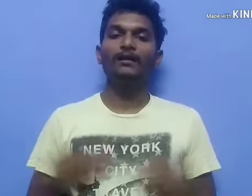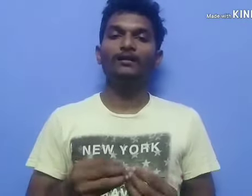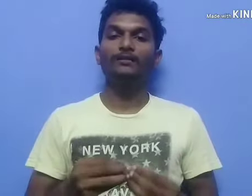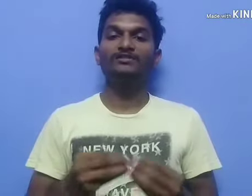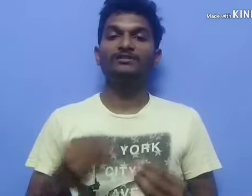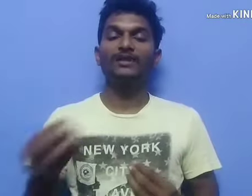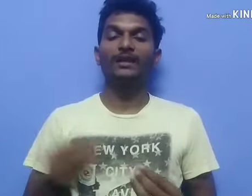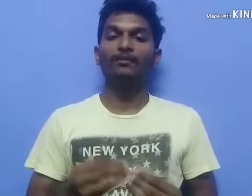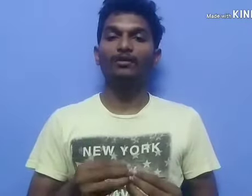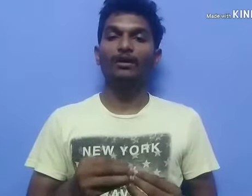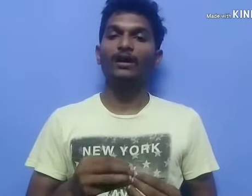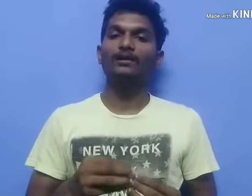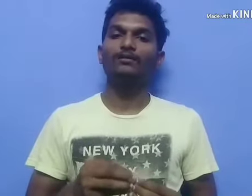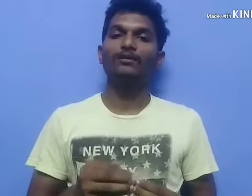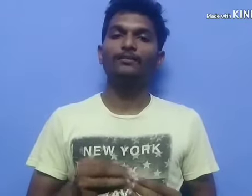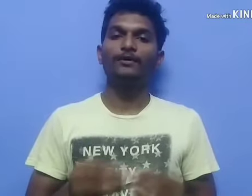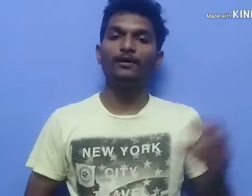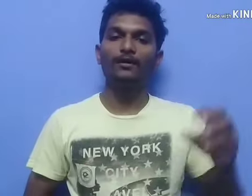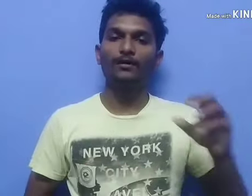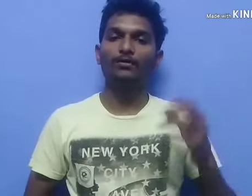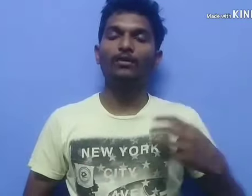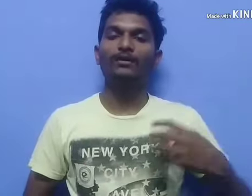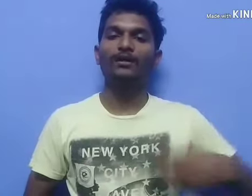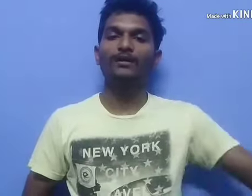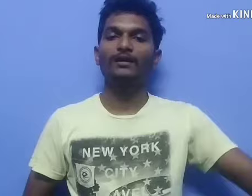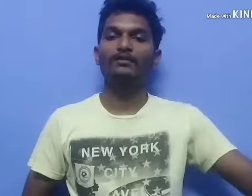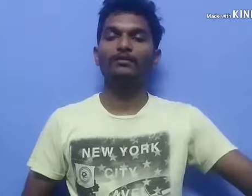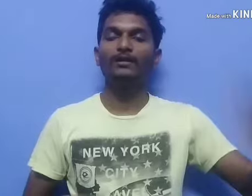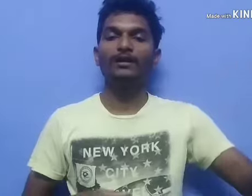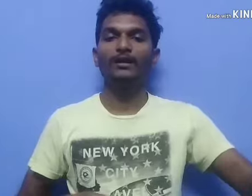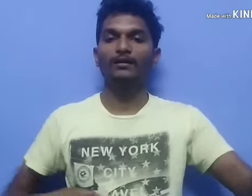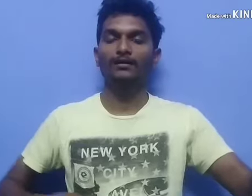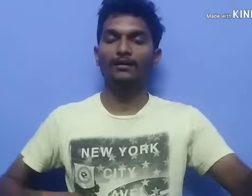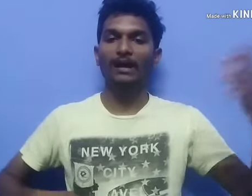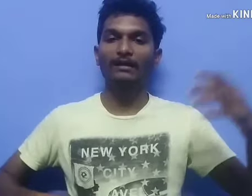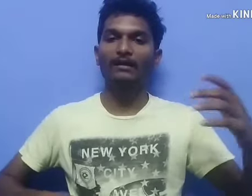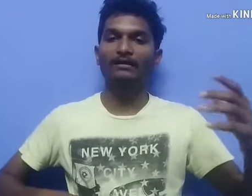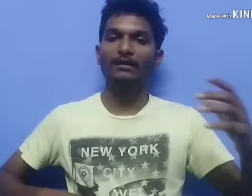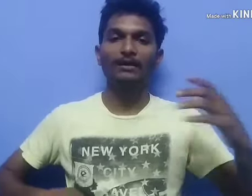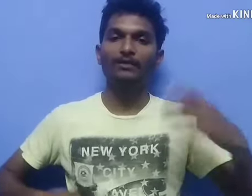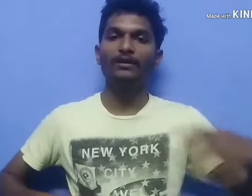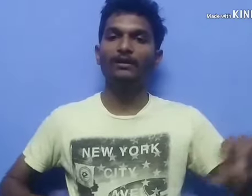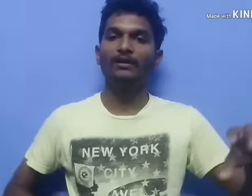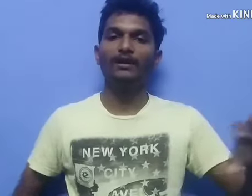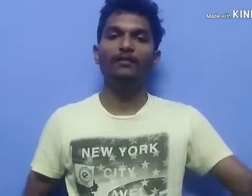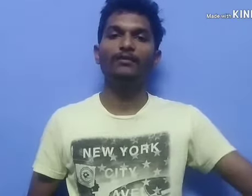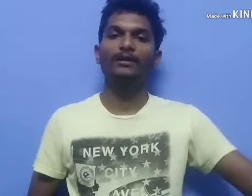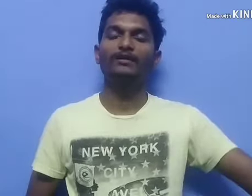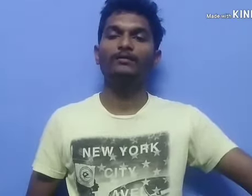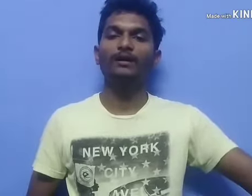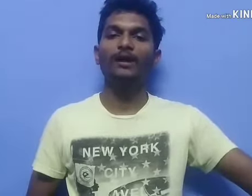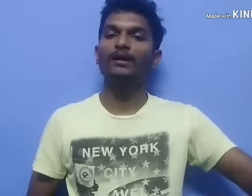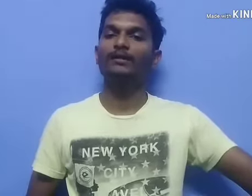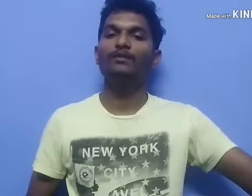அந்த பிஸ்னஸ் நிறைய பண்ணுவாங்க. அதாவது இப்போ ரோட் கான்ட்ராக்டாக இருக்கட்டும், பில்டிங் கான்ட்ராக்டர், கான்ட்ராக்டர்னா அந்த மாதிரி ரிலேட்டடாகவே பண்ணிக்கிட்டு இருப்பாங்க. ஆனால் அந்த மாதிரி